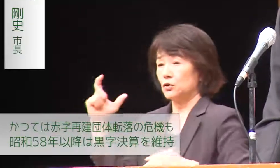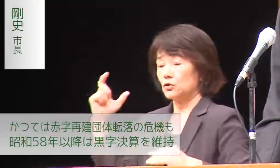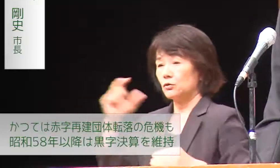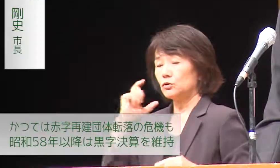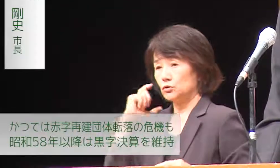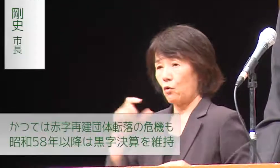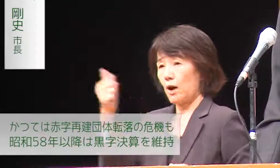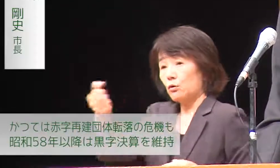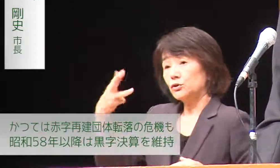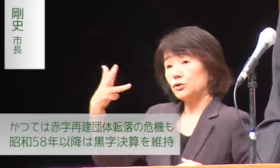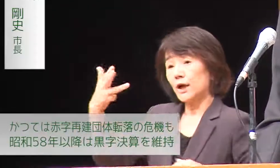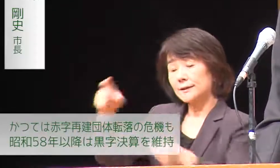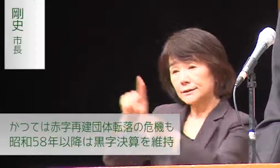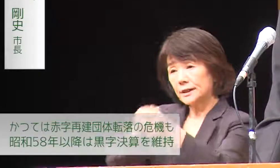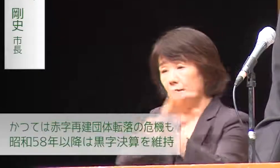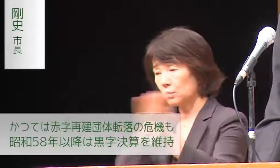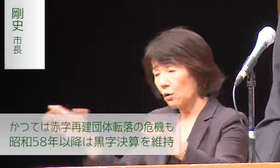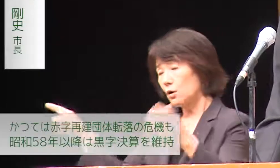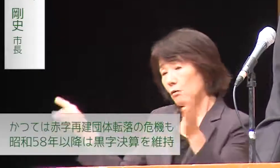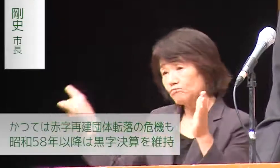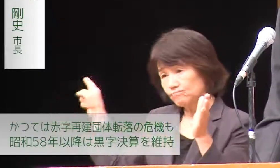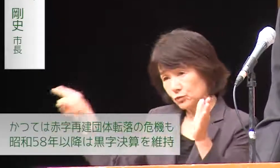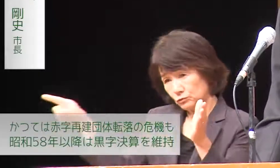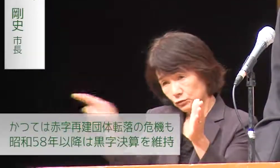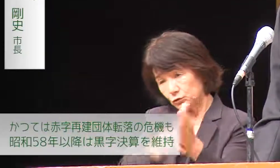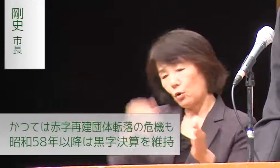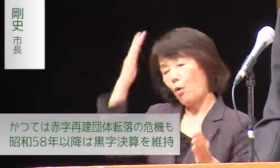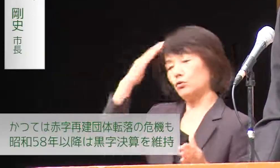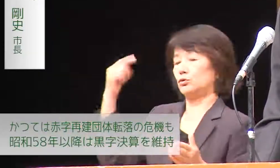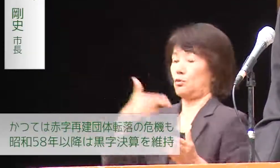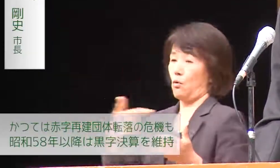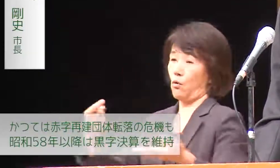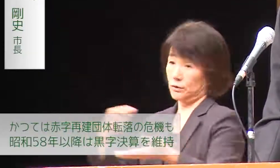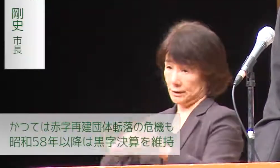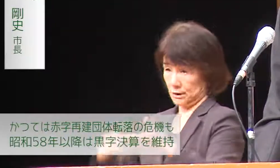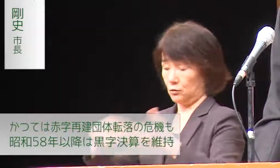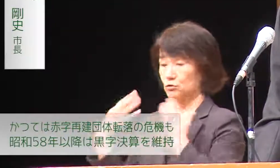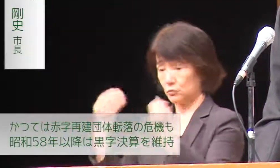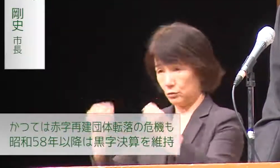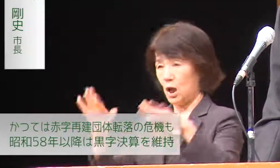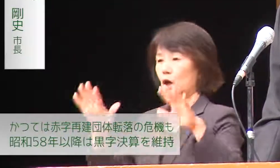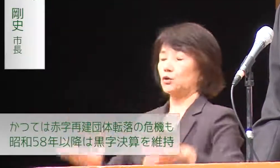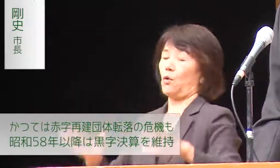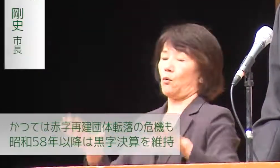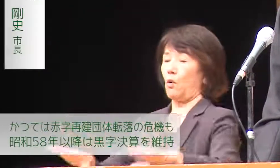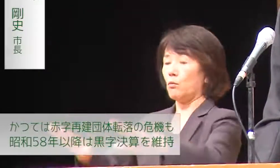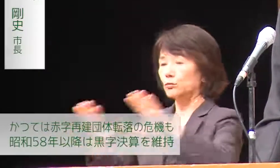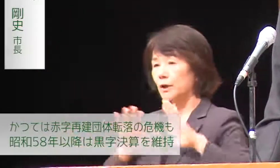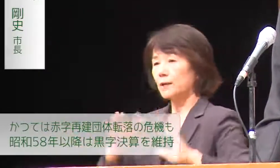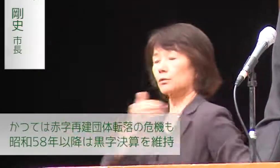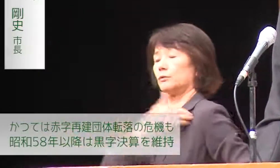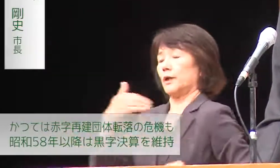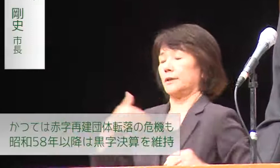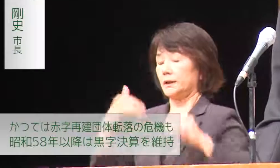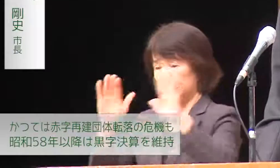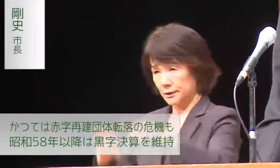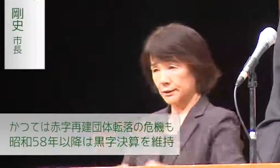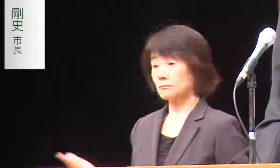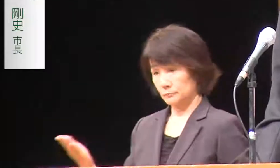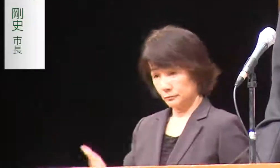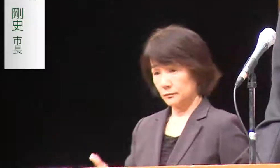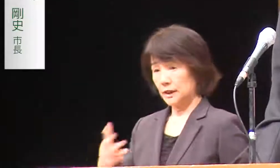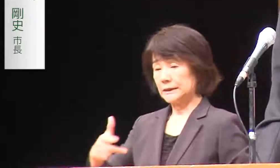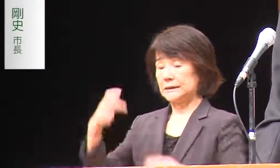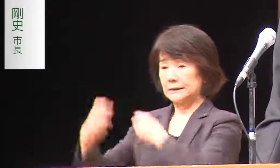58年以降市財政の黒字決算を維持し今日を迎えることができたものであります。